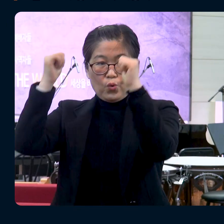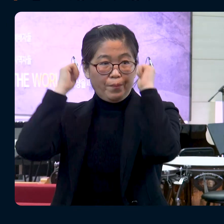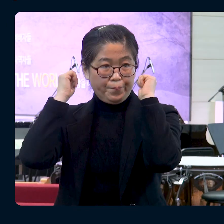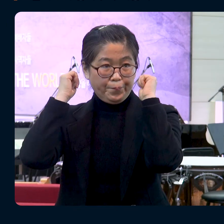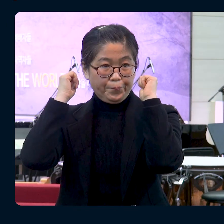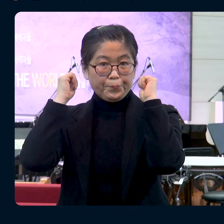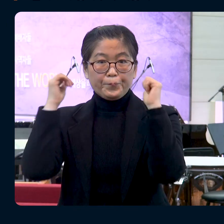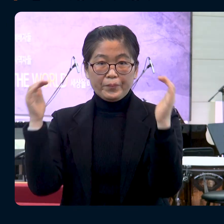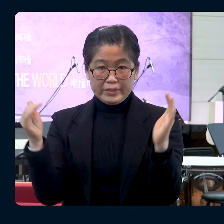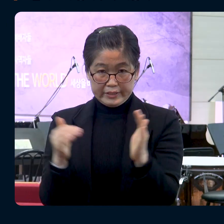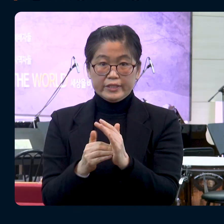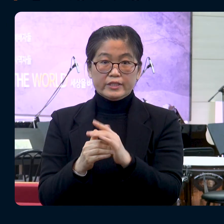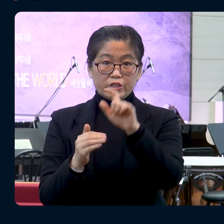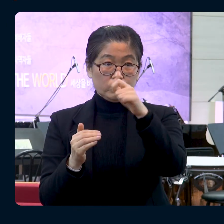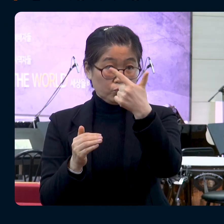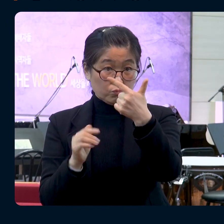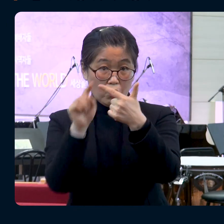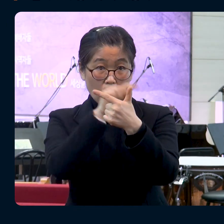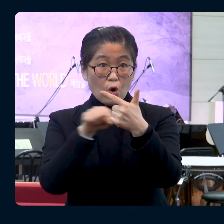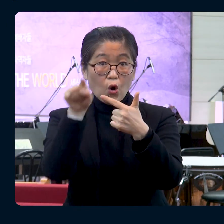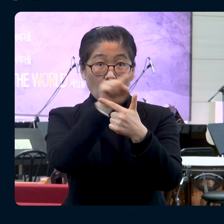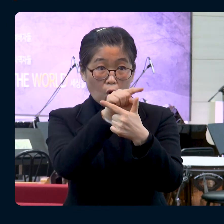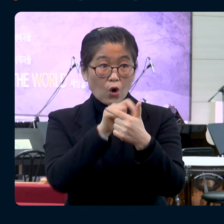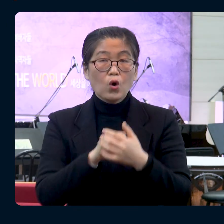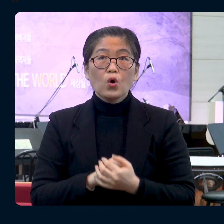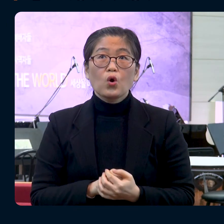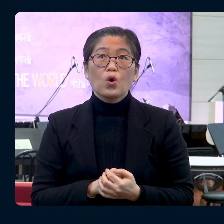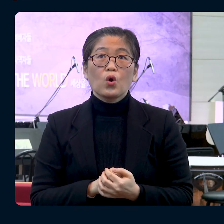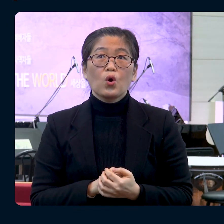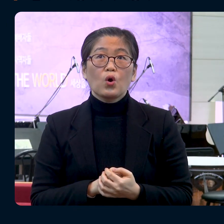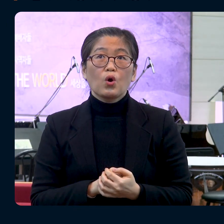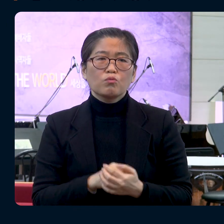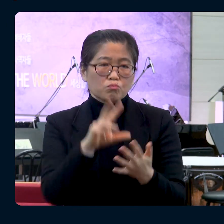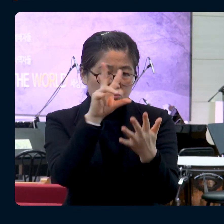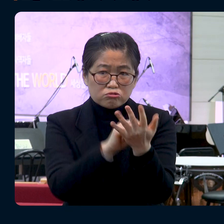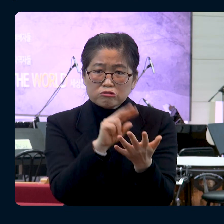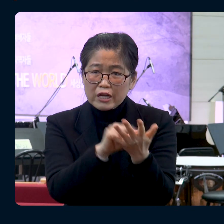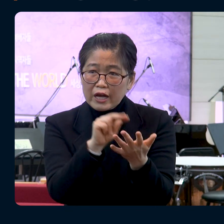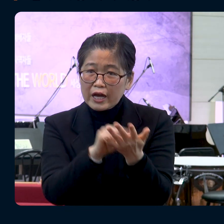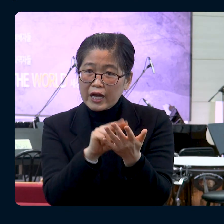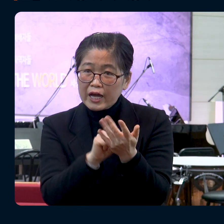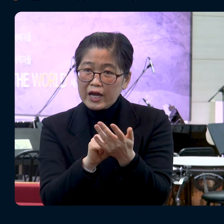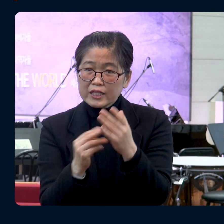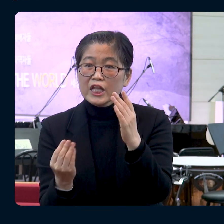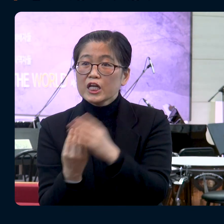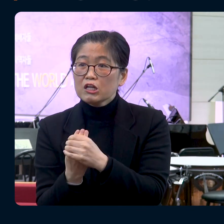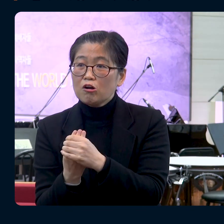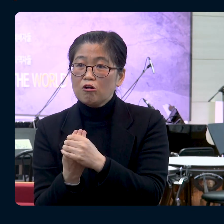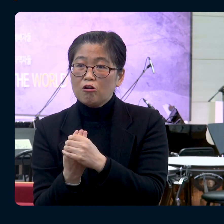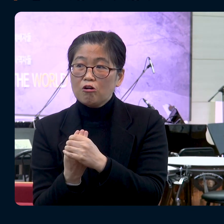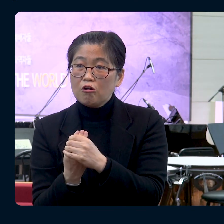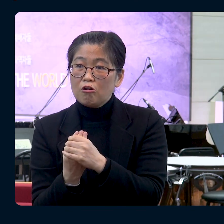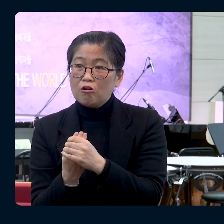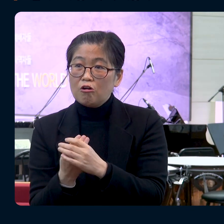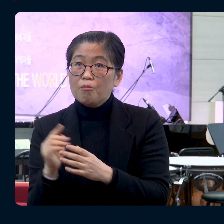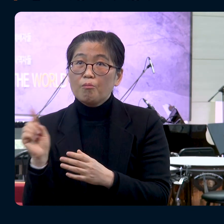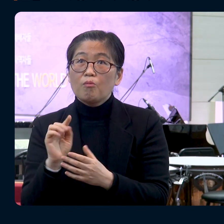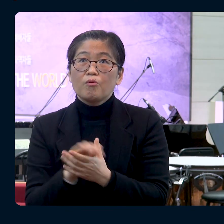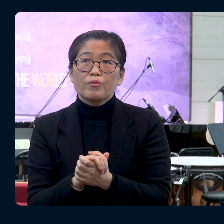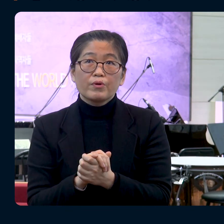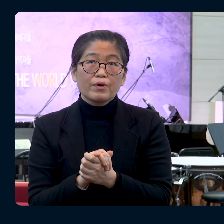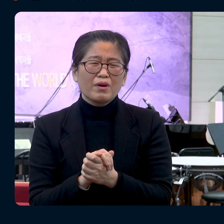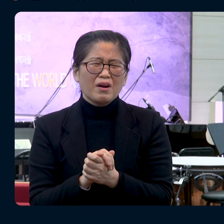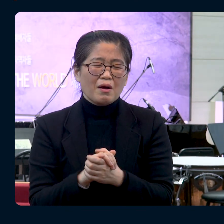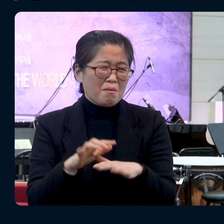이제 첫 번 졸업을 하게 됐는데, 그런데 그때 문제가 생겼어요. 하여간